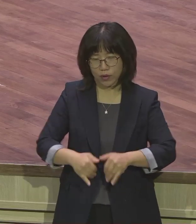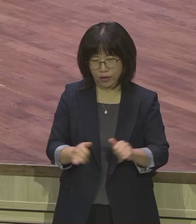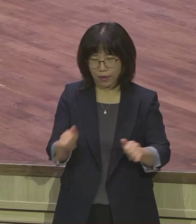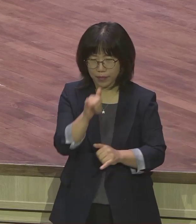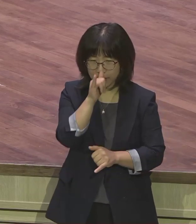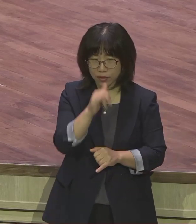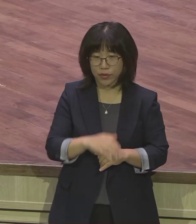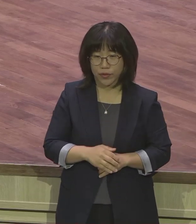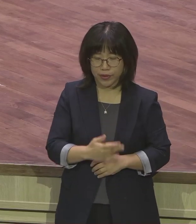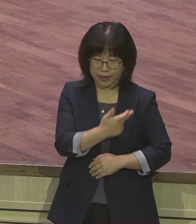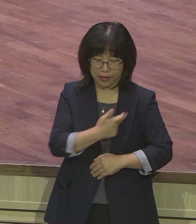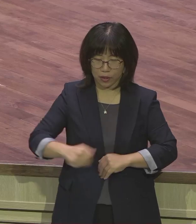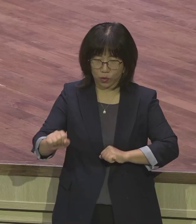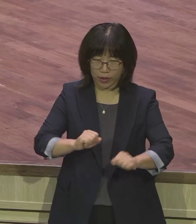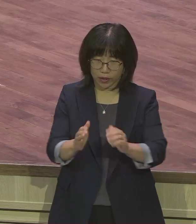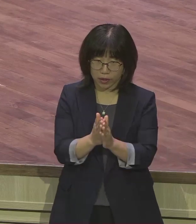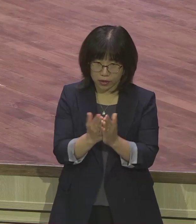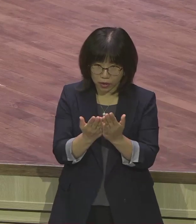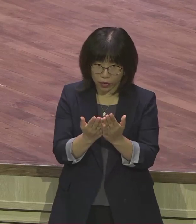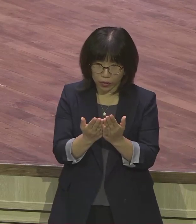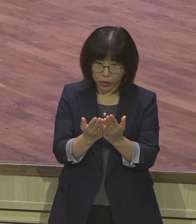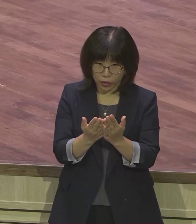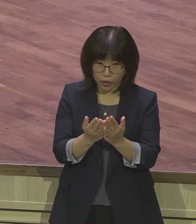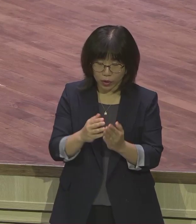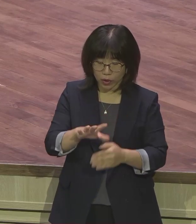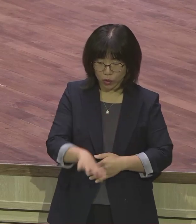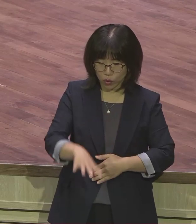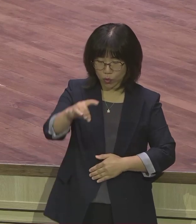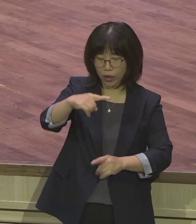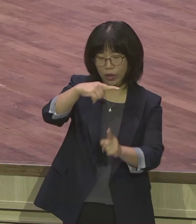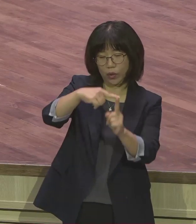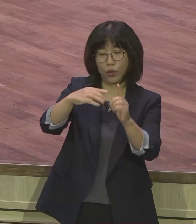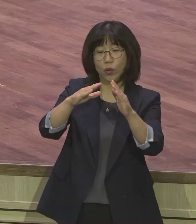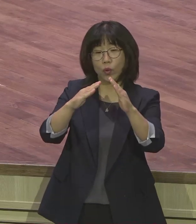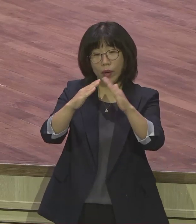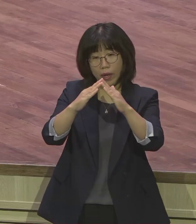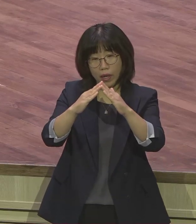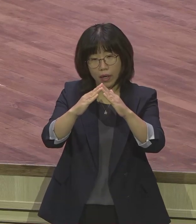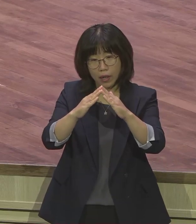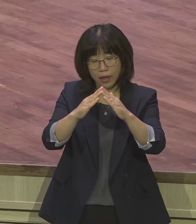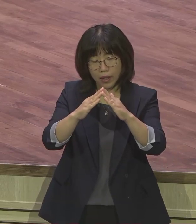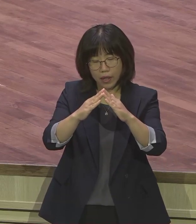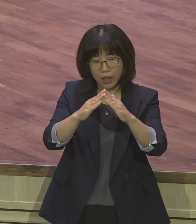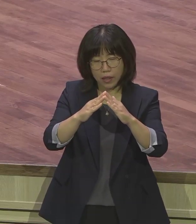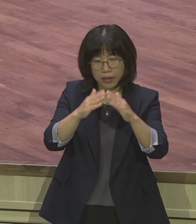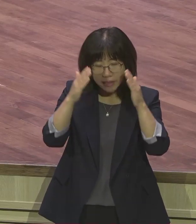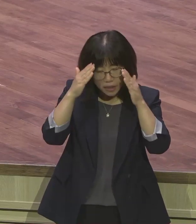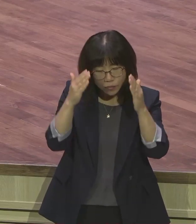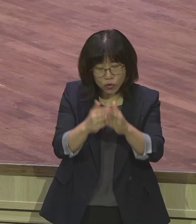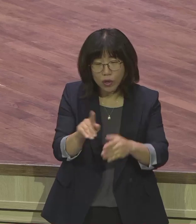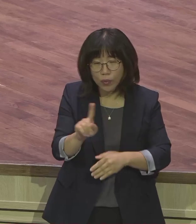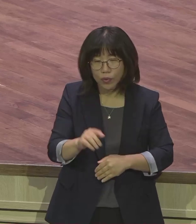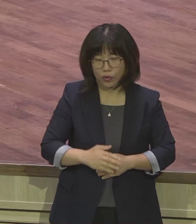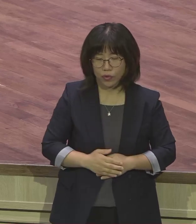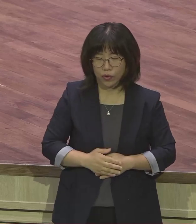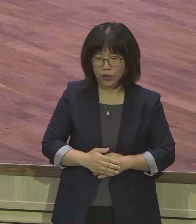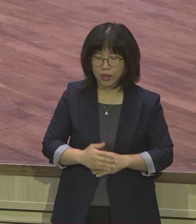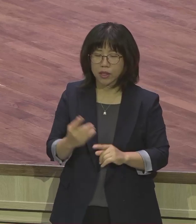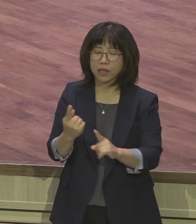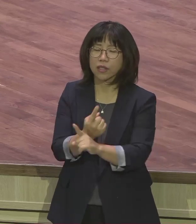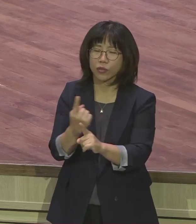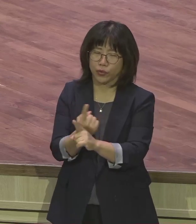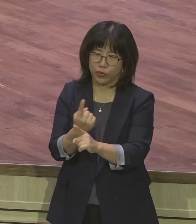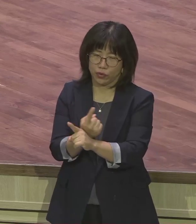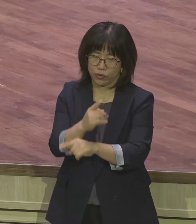사두행전 초대 교회 보면요. 뭐랬냐. 치유에 집중했어요. 그래서 우리는요. 지금